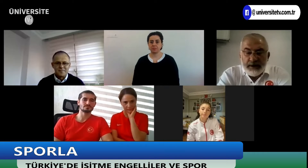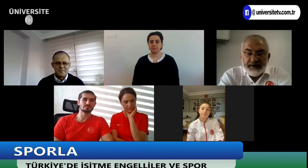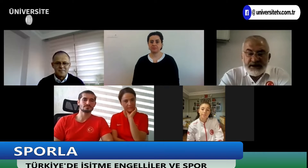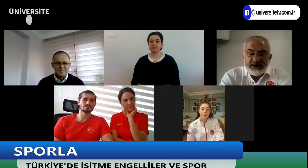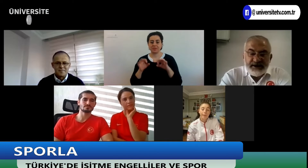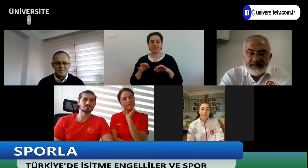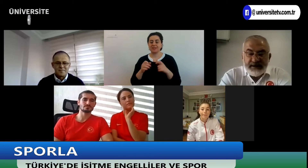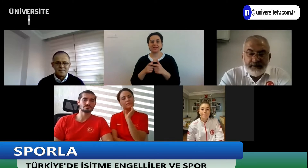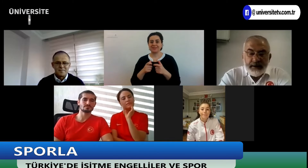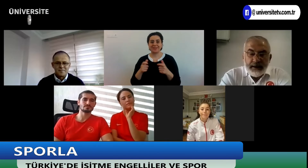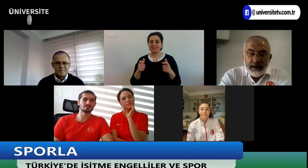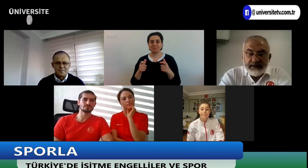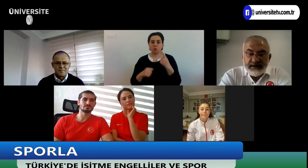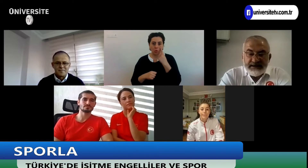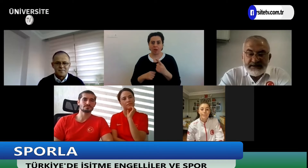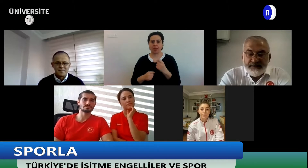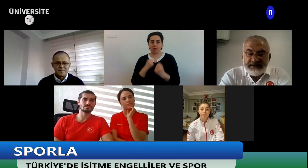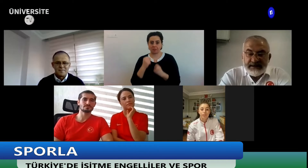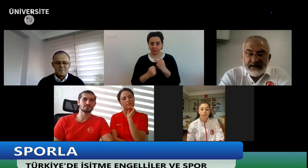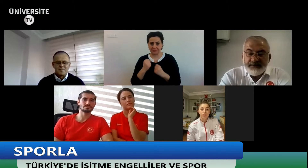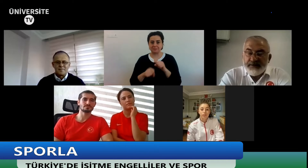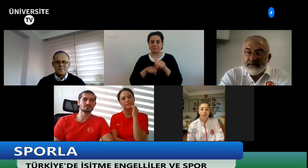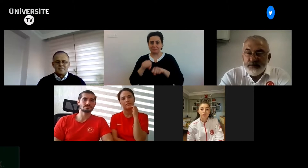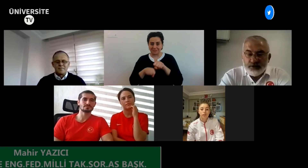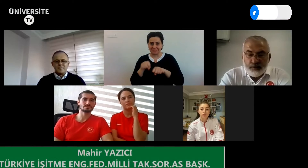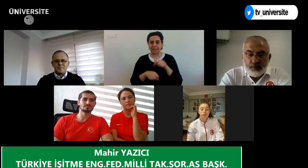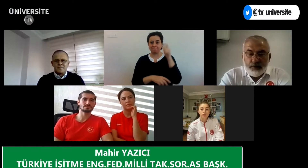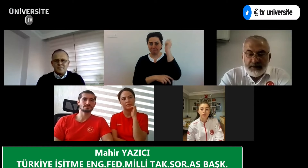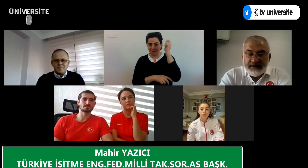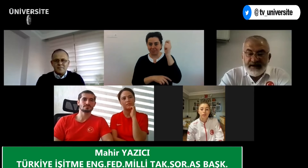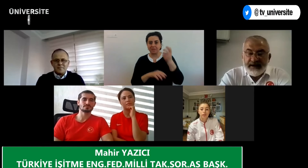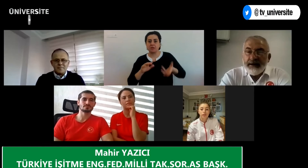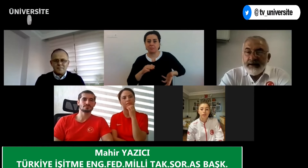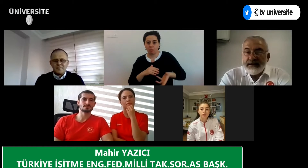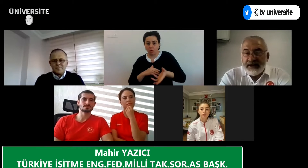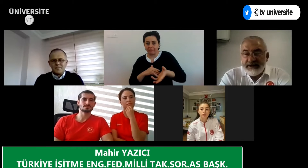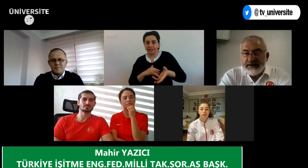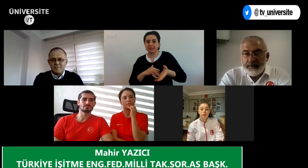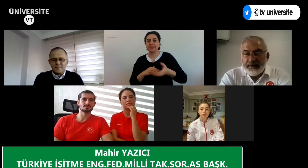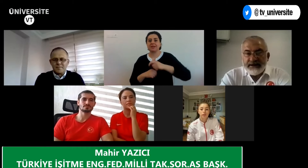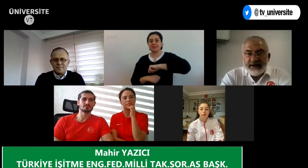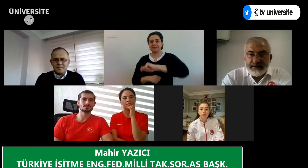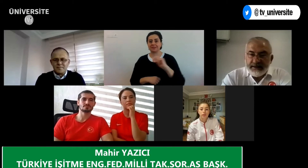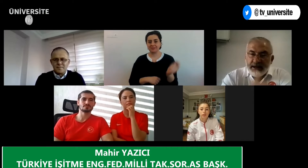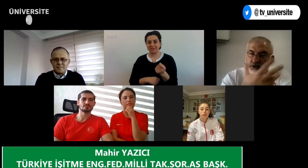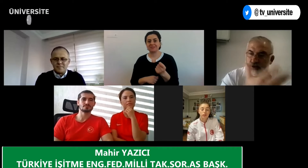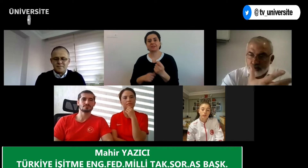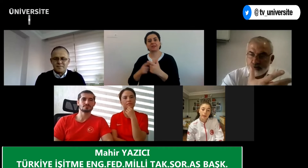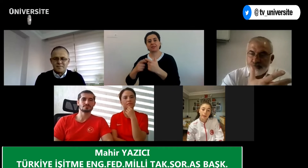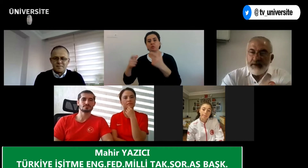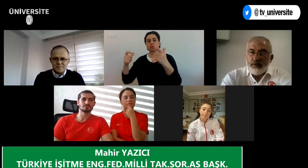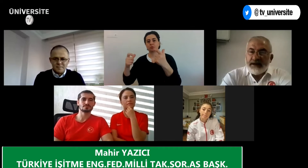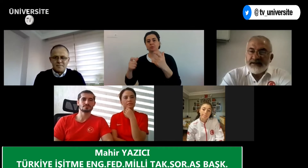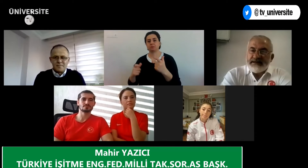gelişmekte olan branşlarımızdan atletizm, bisiklet, badminton, bowling ve tenis gibi branşlarda da